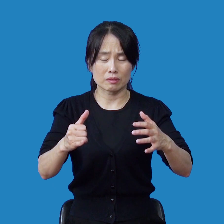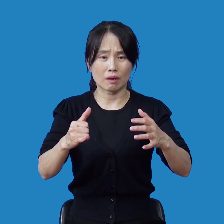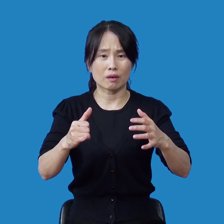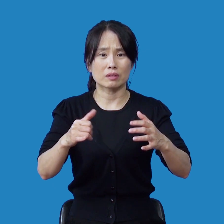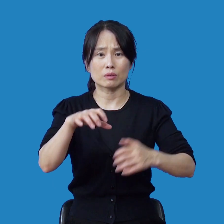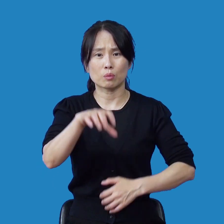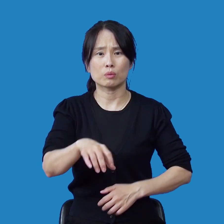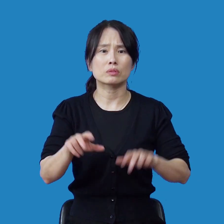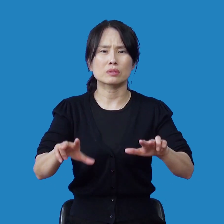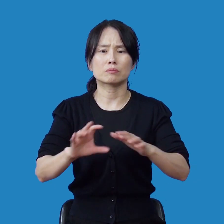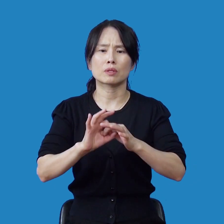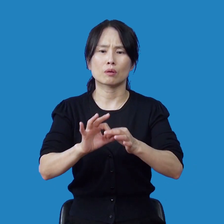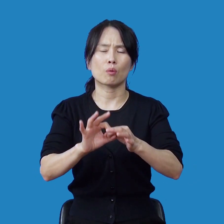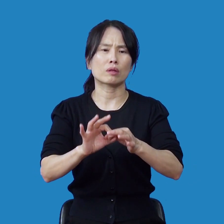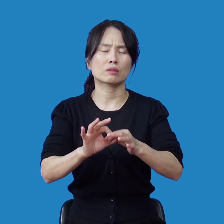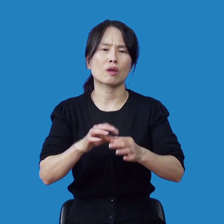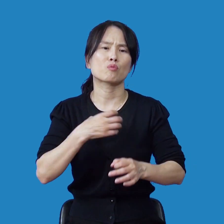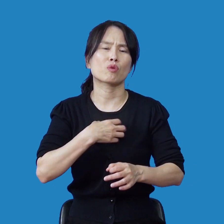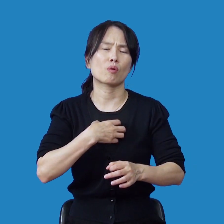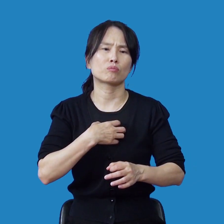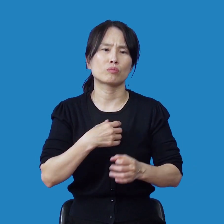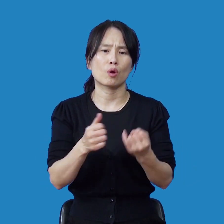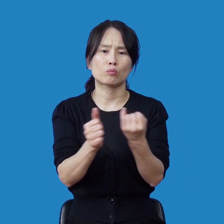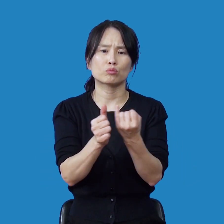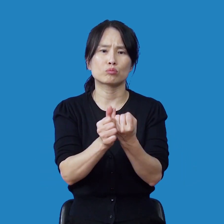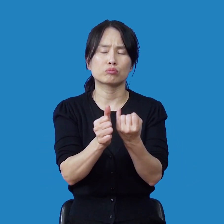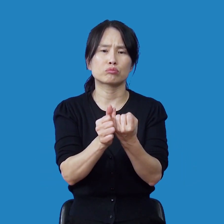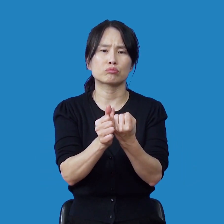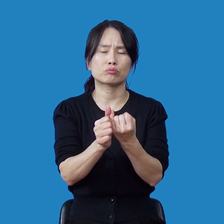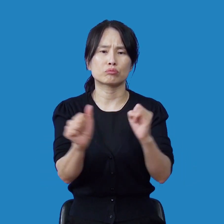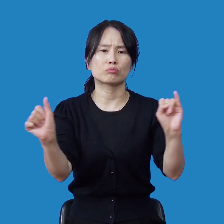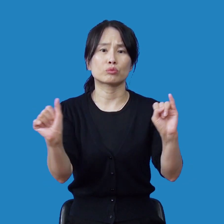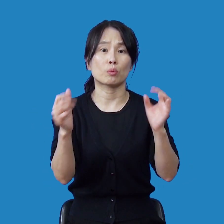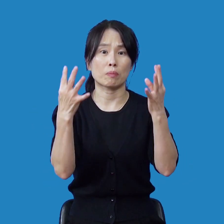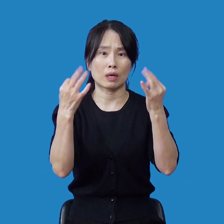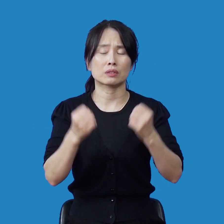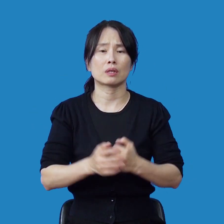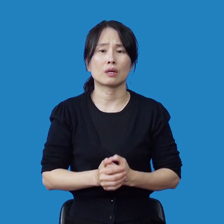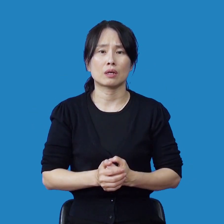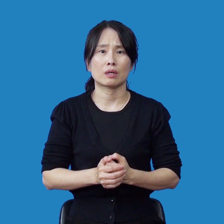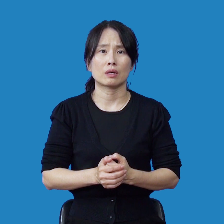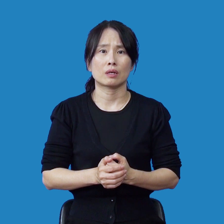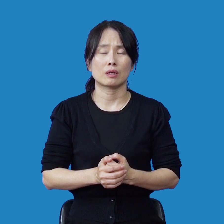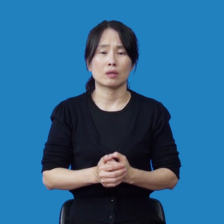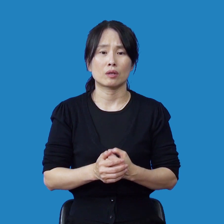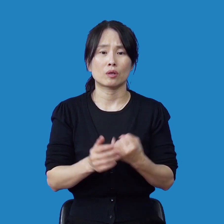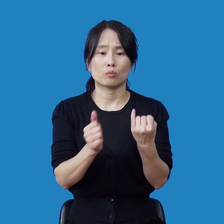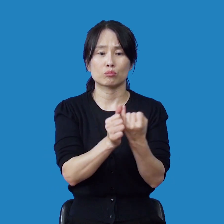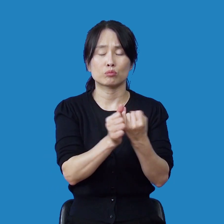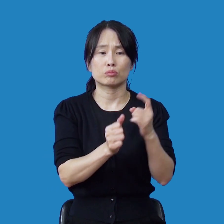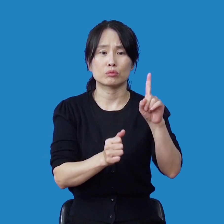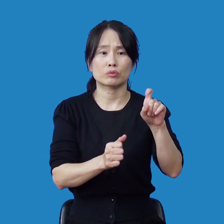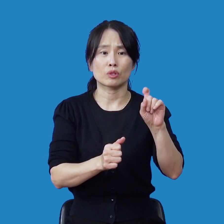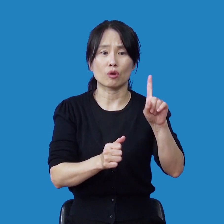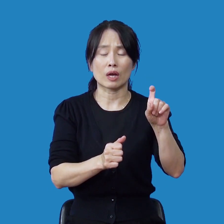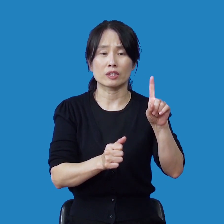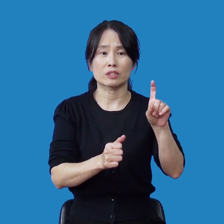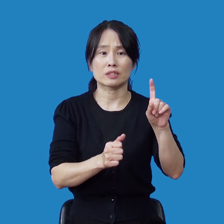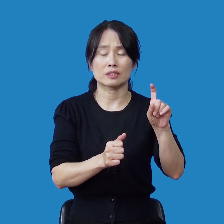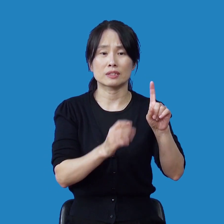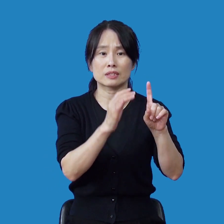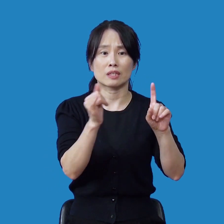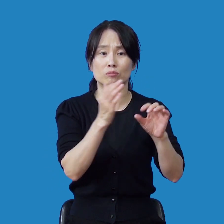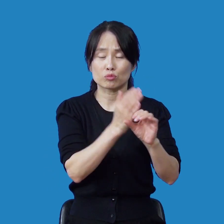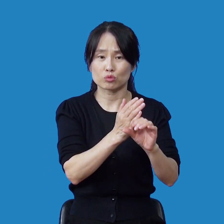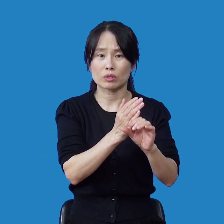맞고 있습니다. 부부 관계가 깨어져 갑니다. 통계를 보니까 부부 11쌍 중에 한 쌍은 이혼을 한다고